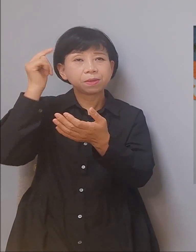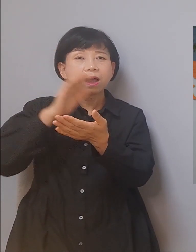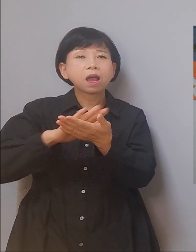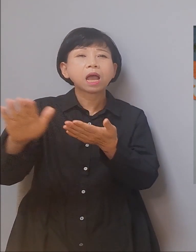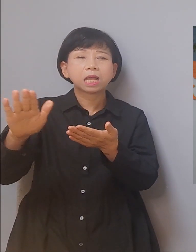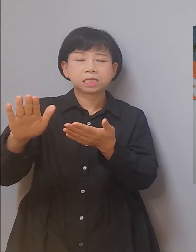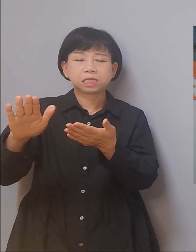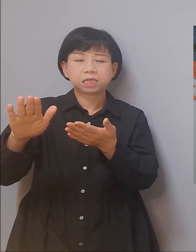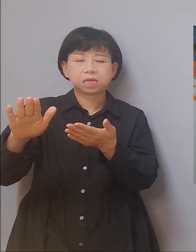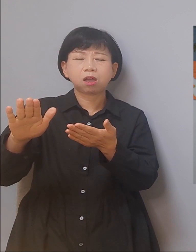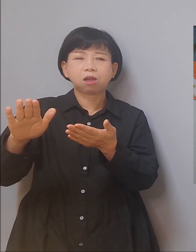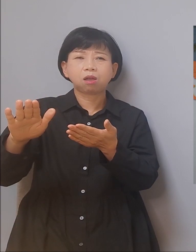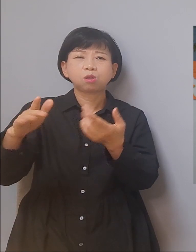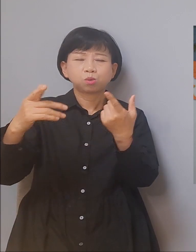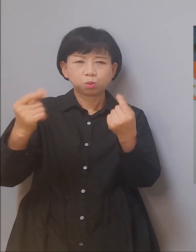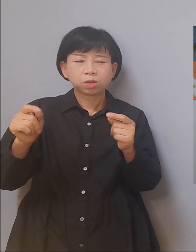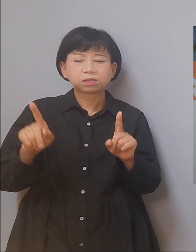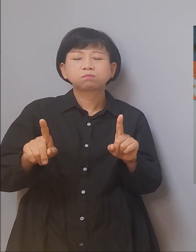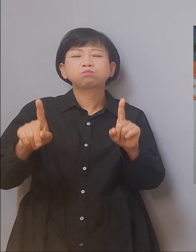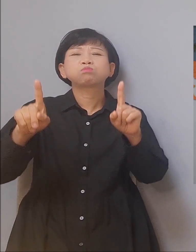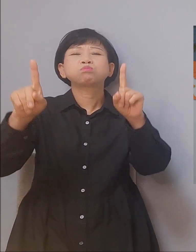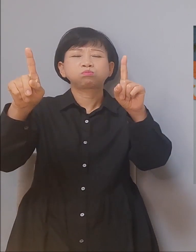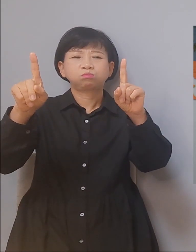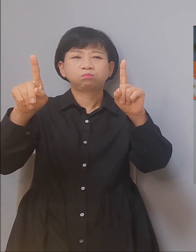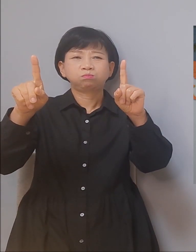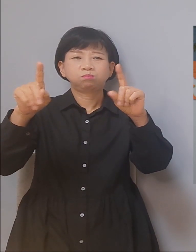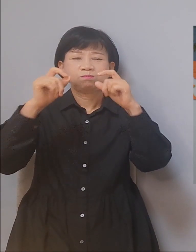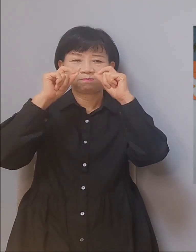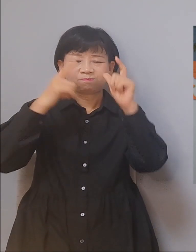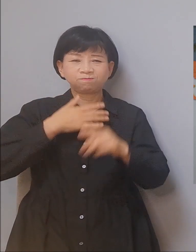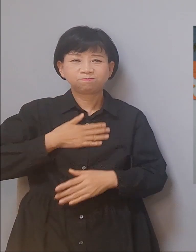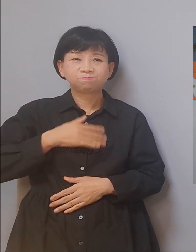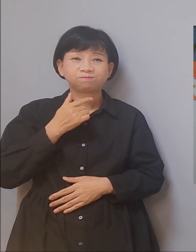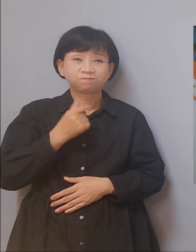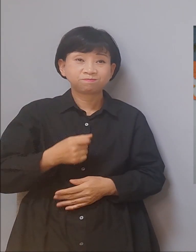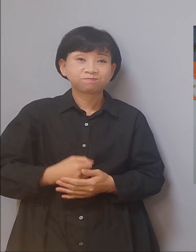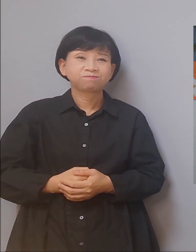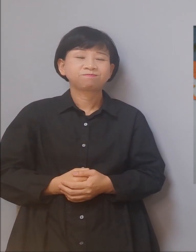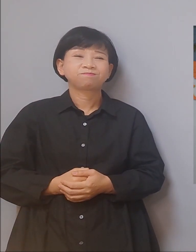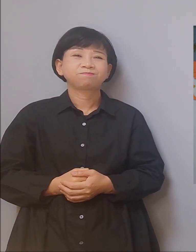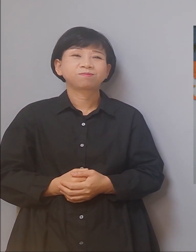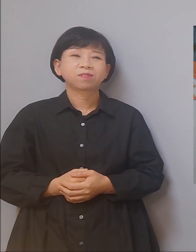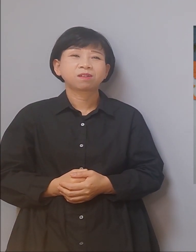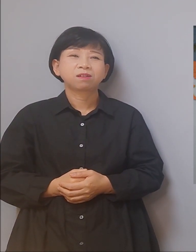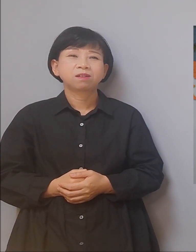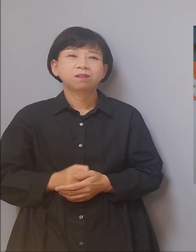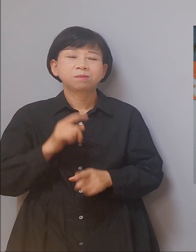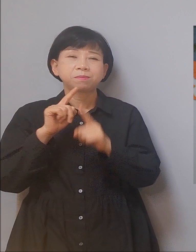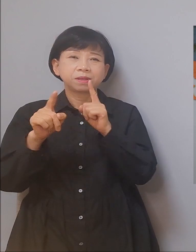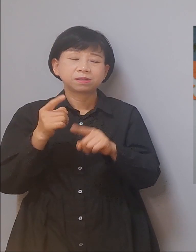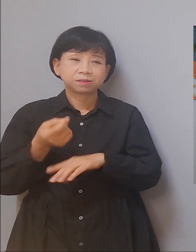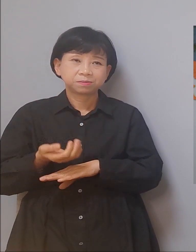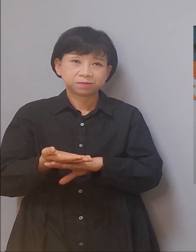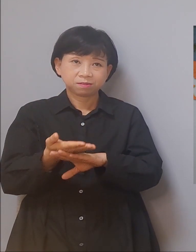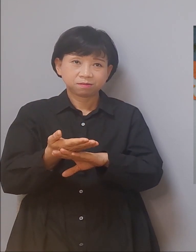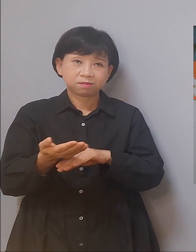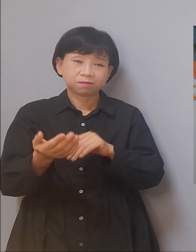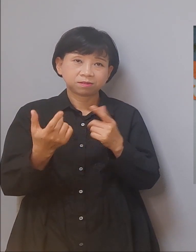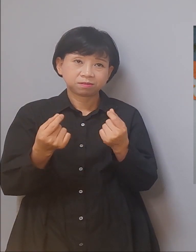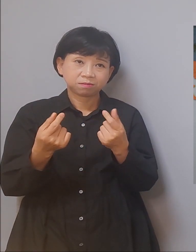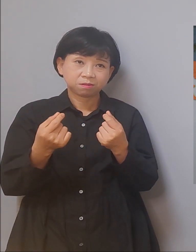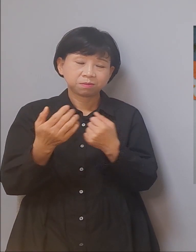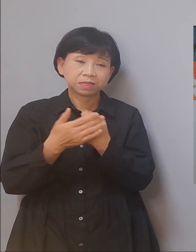비례된다는 것을 우리가 오늘 귀하게 깨닫기를 소망합니다. 먼저 말씀드렸던 것처럼